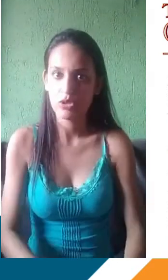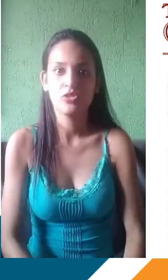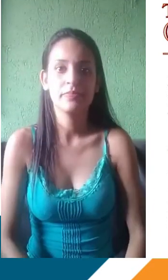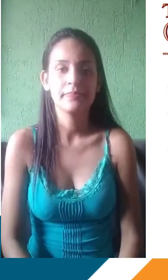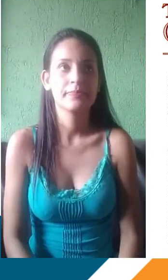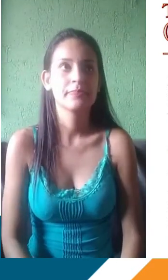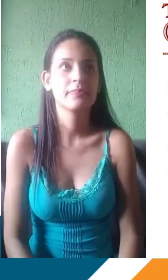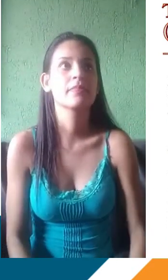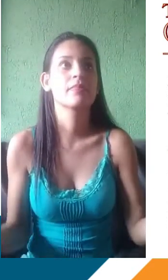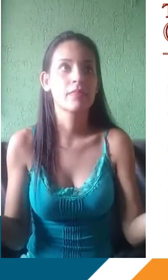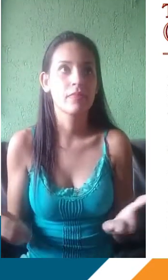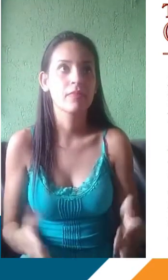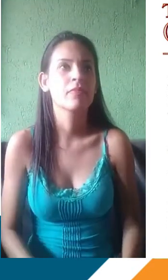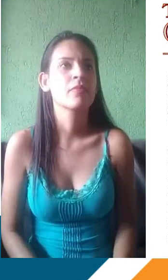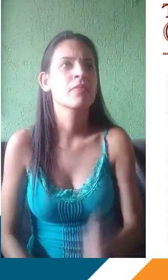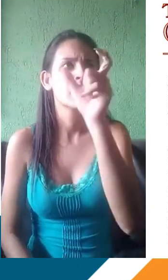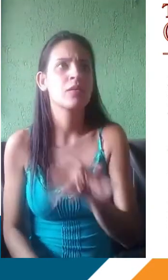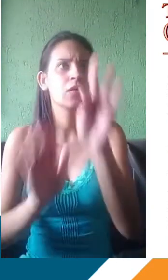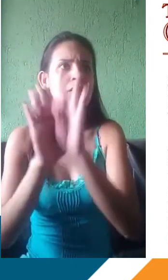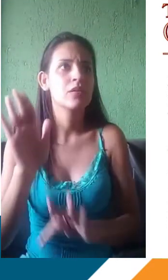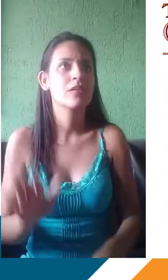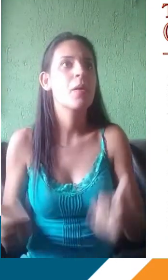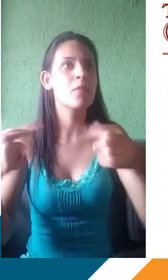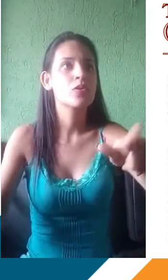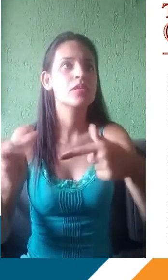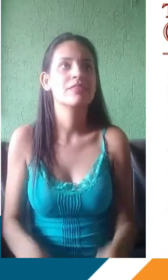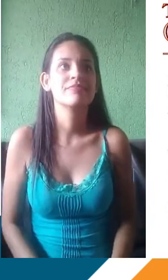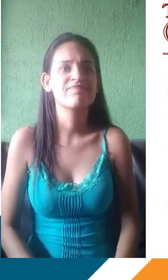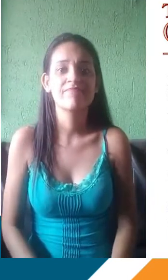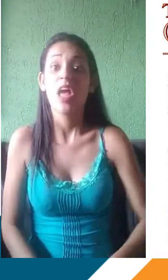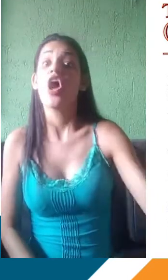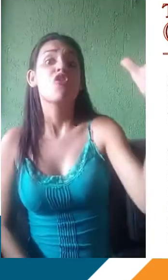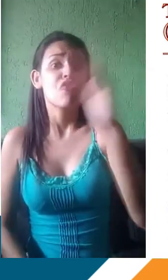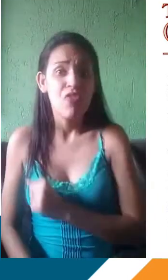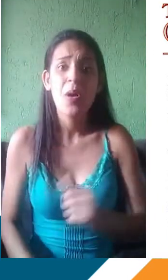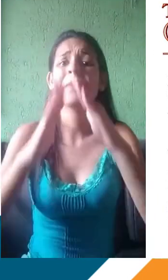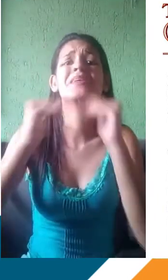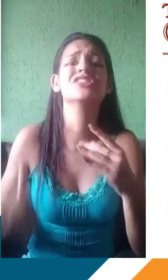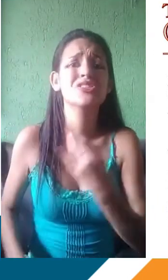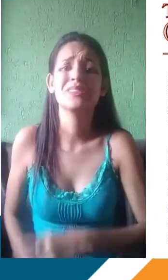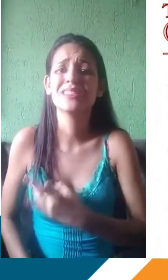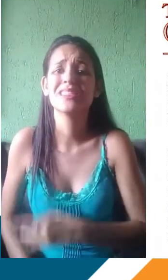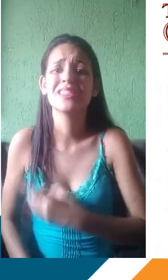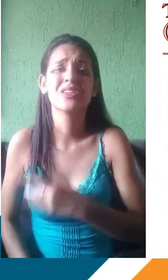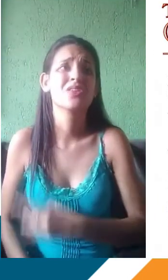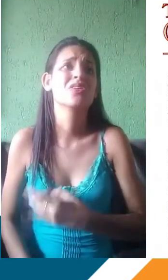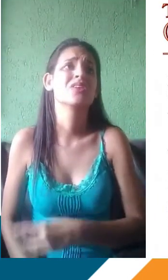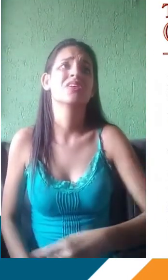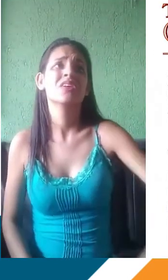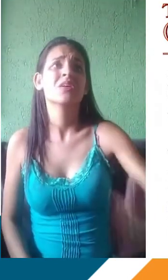de 2019. O texto é uma canção. Vamos ler. Vamos pedir piedade, Senhor, piedade, para essa gente careta